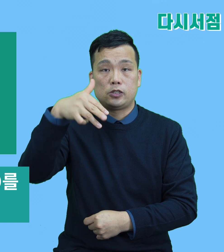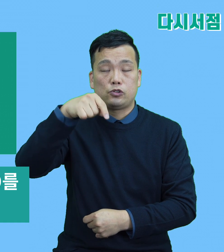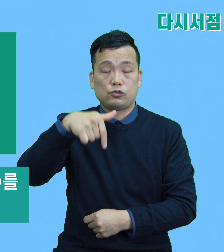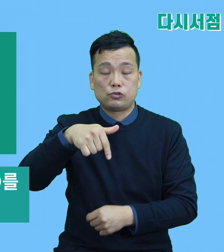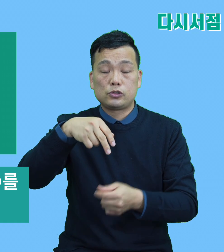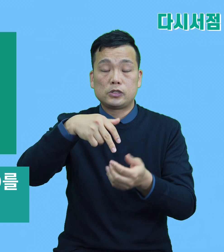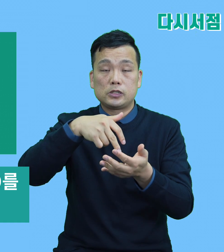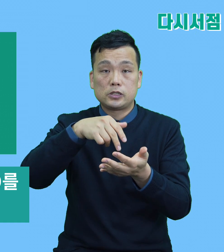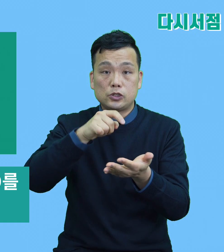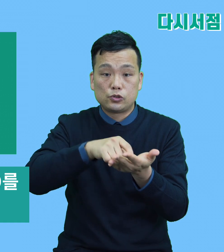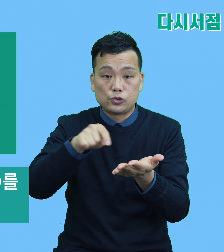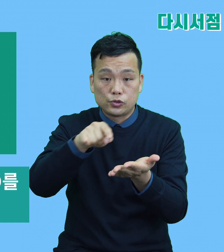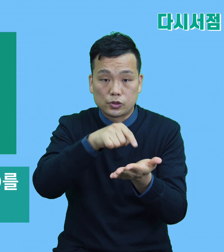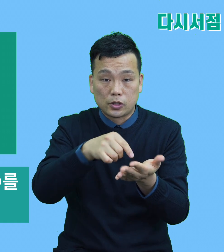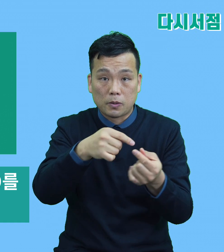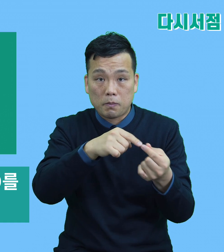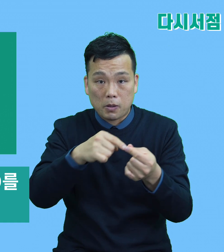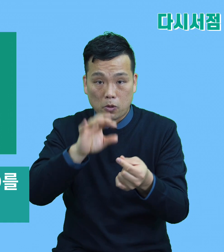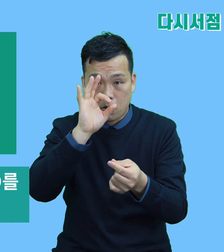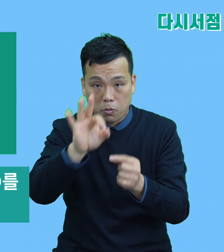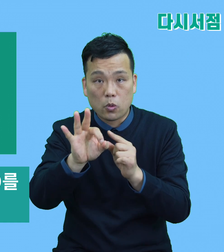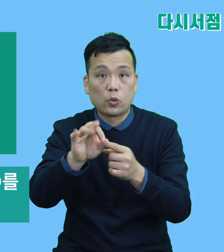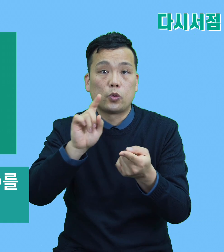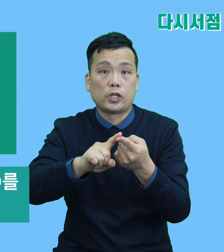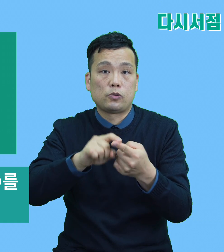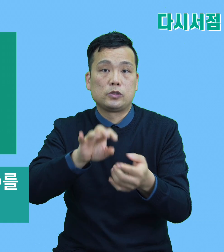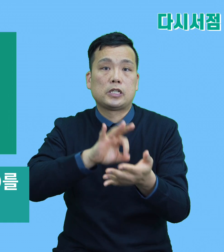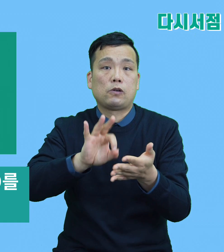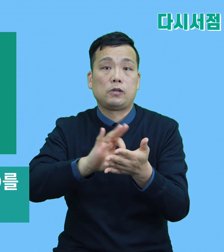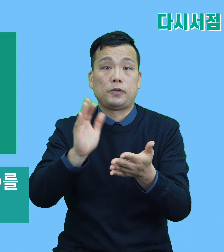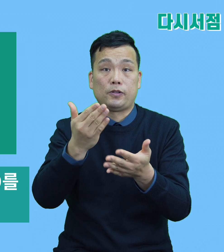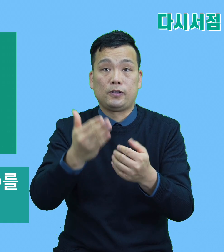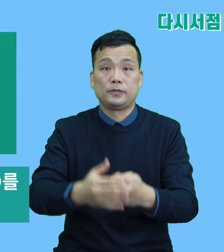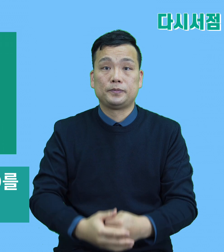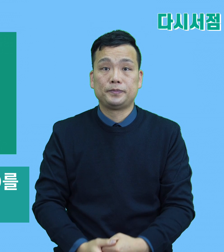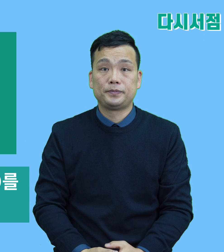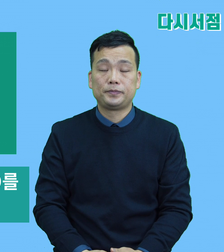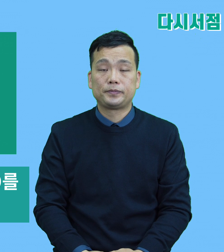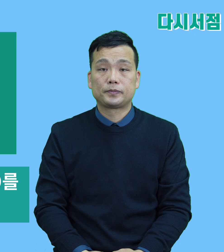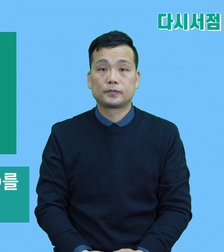단축키 Shift, Ctrl, O를 사용하면 됩니다.